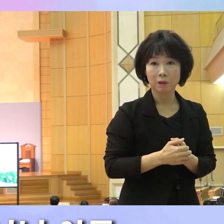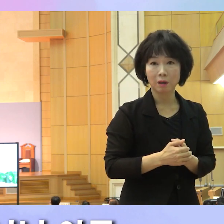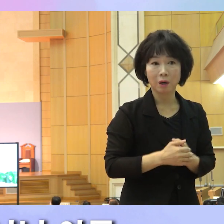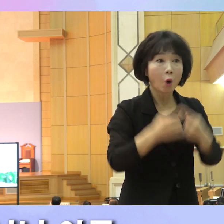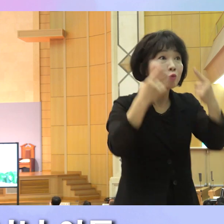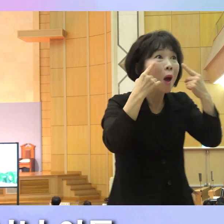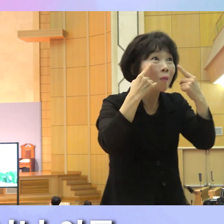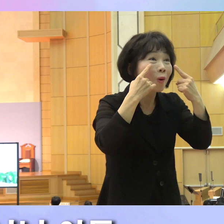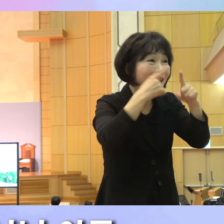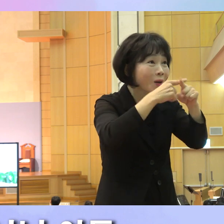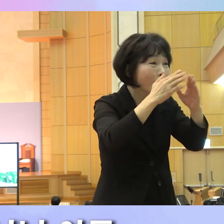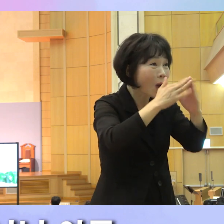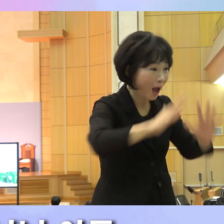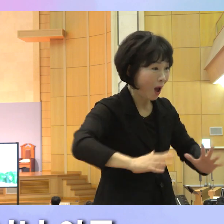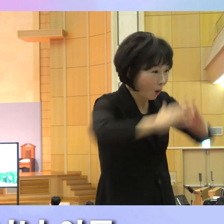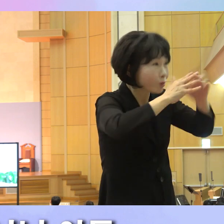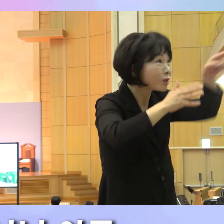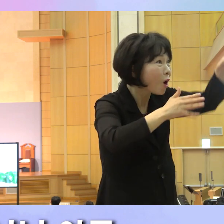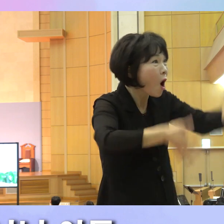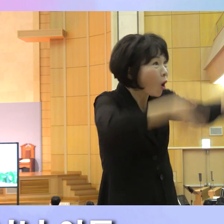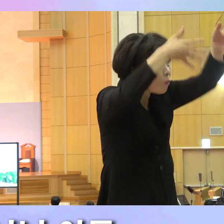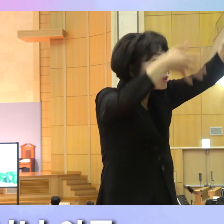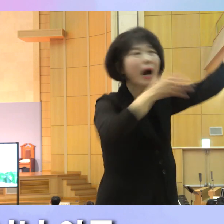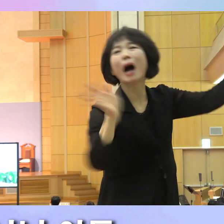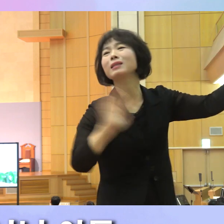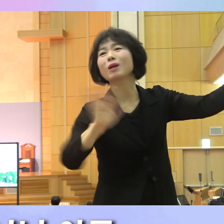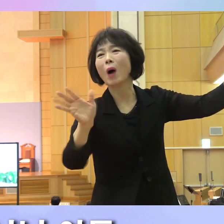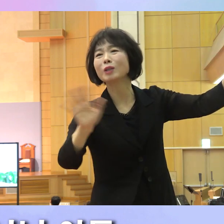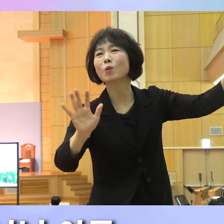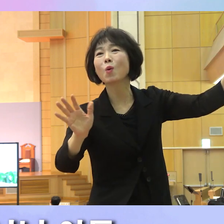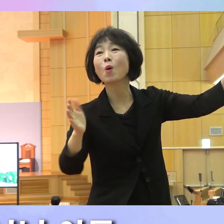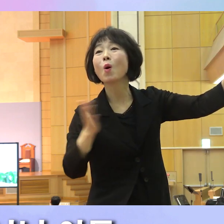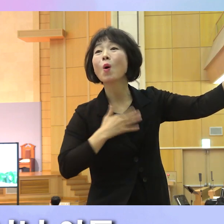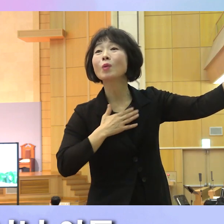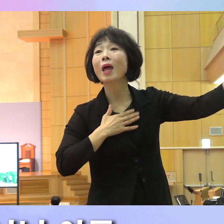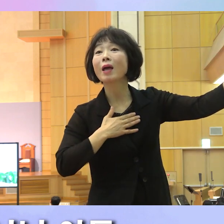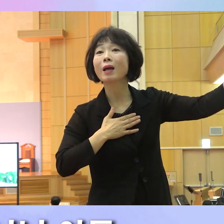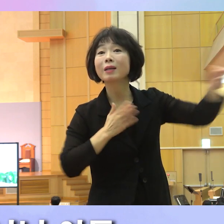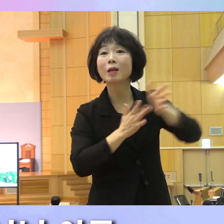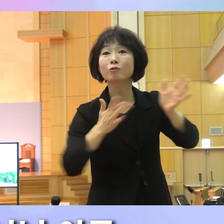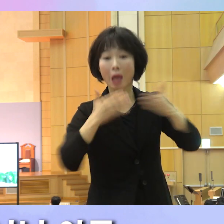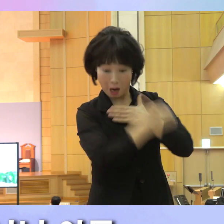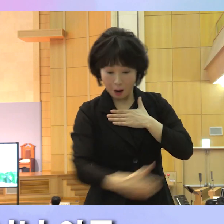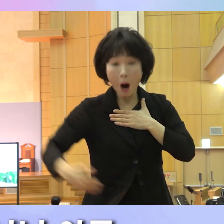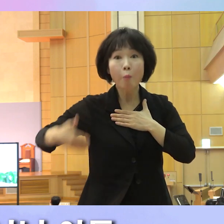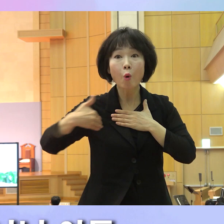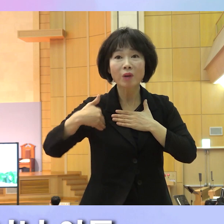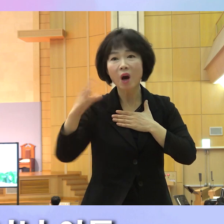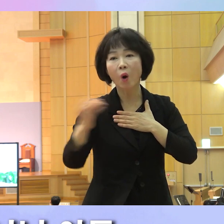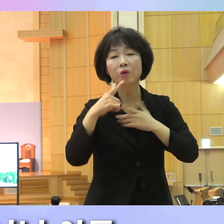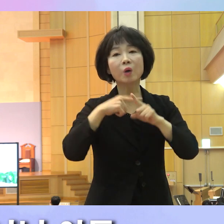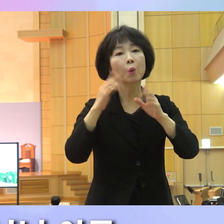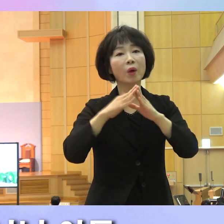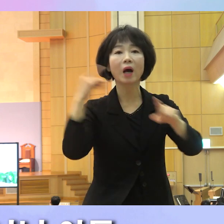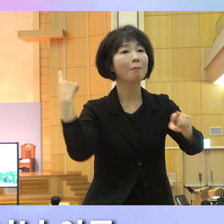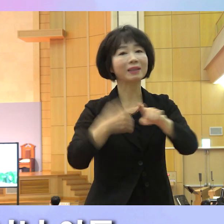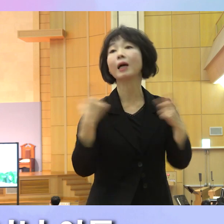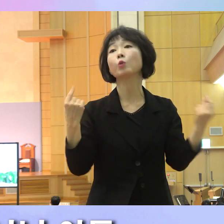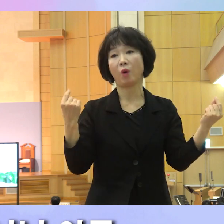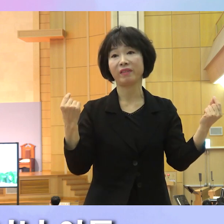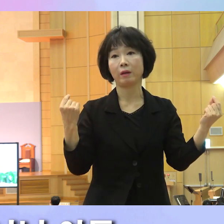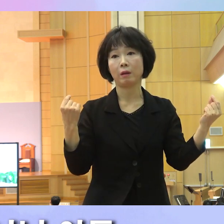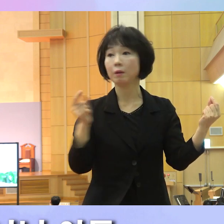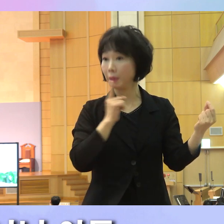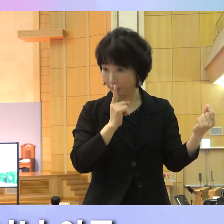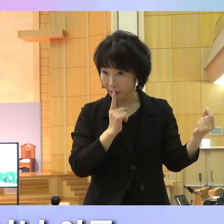생각하고, 예수님이 말씀하는 영적인 예수 그리스도의 육체가 성전이라고 하는 이 말을 알아듣지 못하는 거예요. 그래서